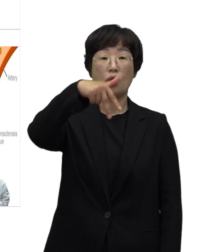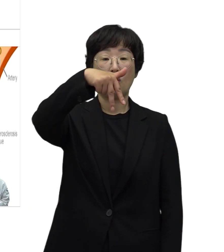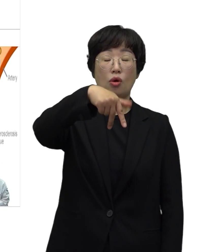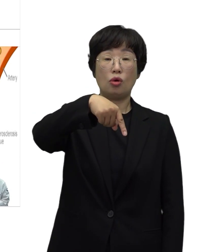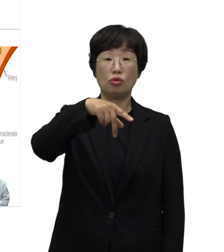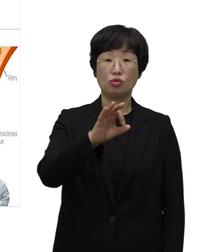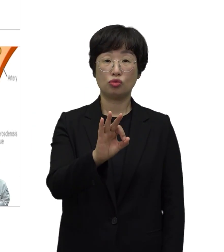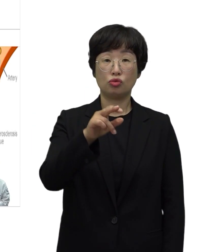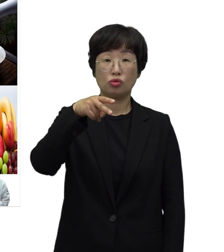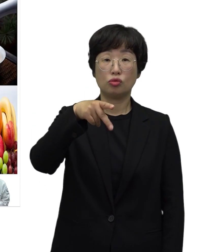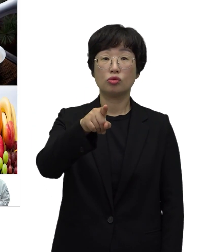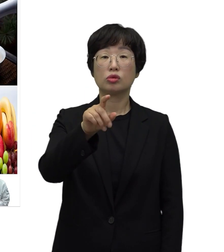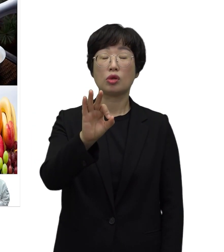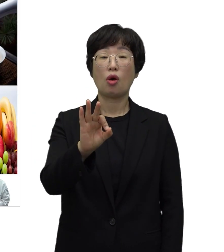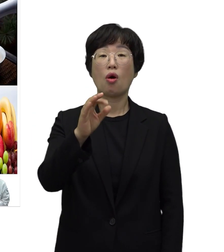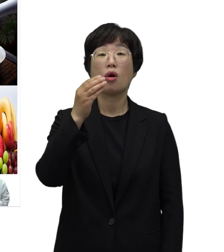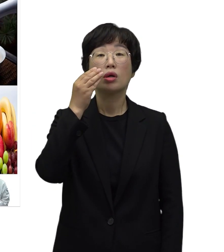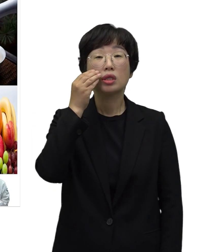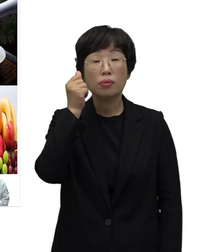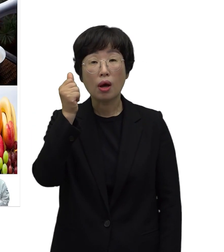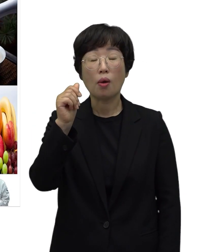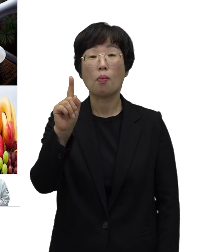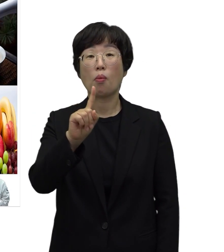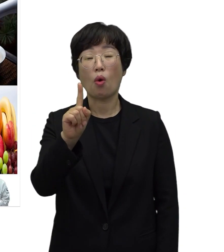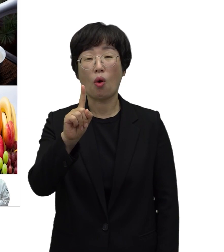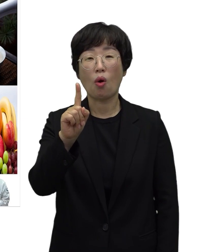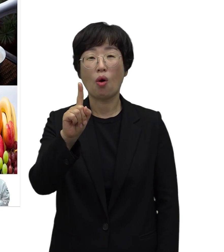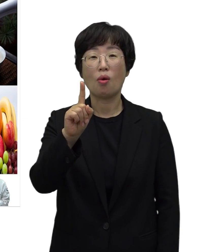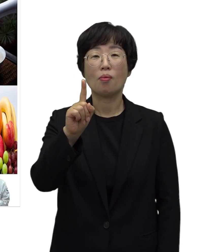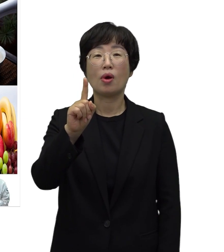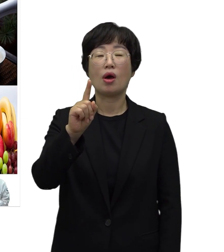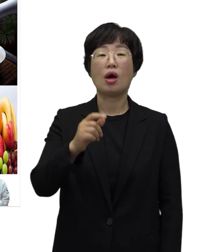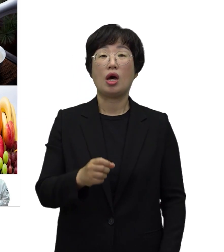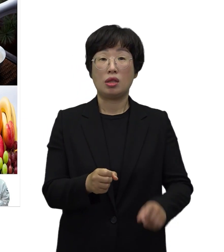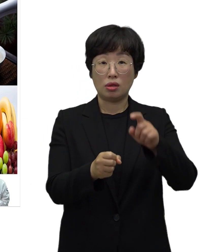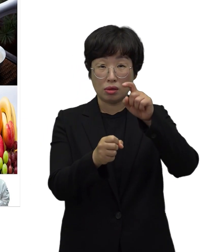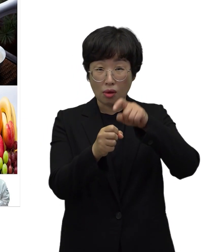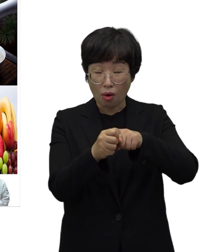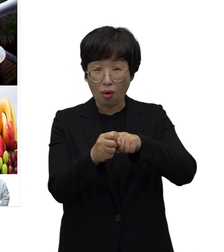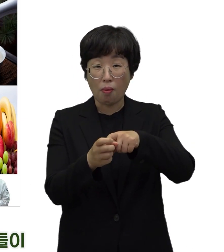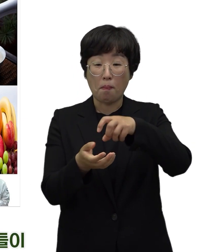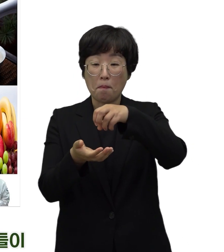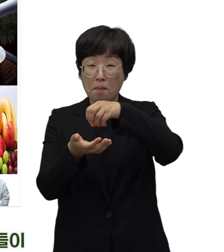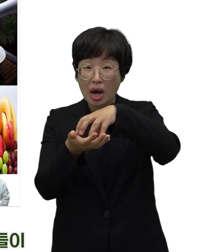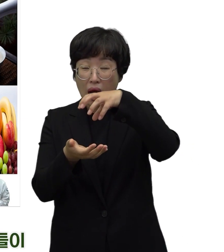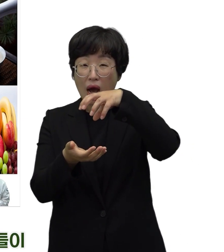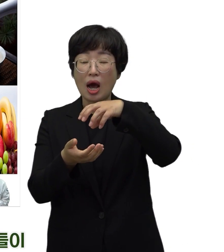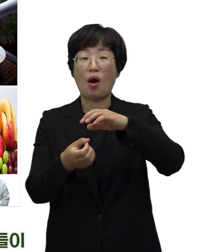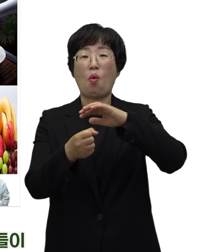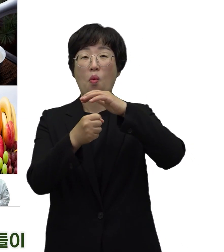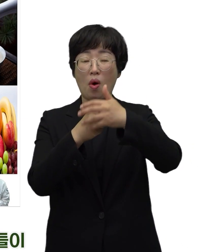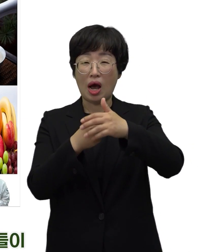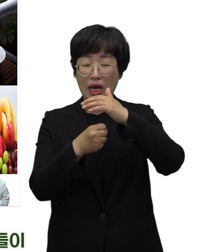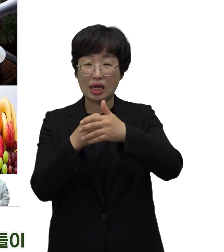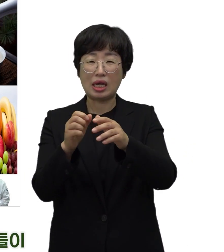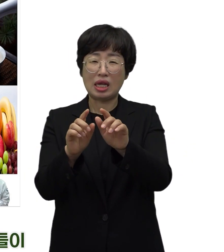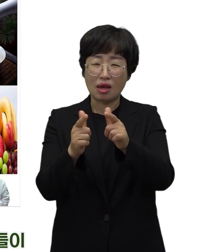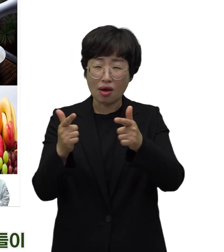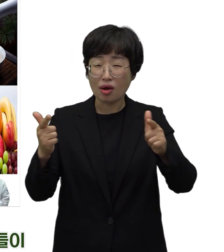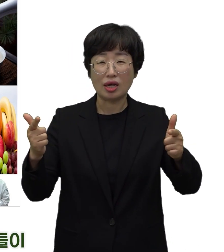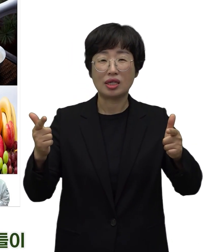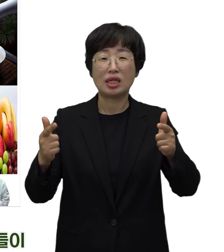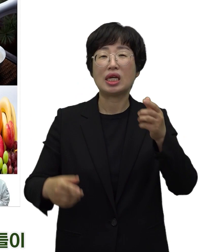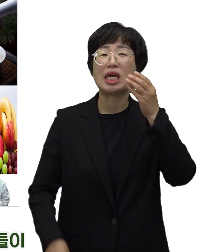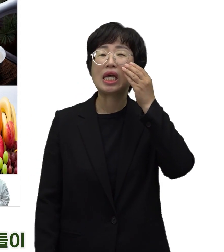우리에게 조금 생소할 수 있는데요. 원래는 지방이 아니었던 떡이나 빵이나